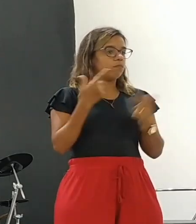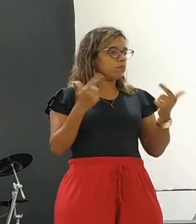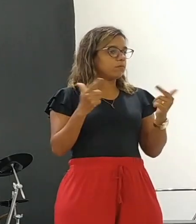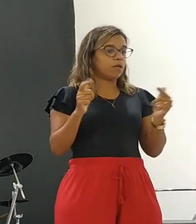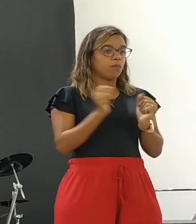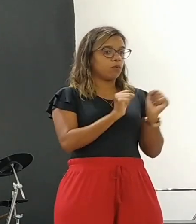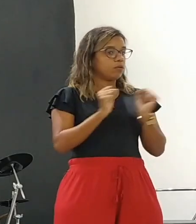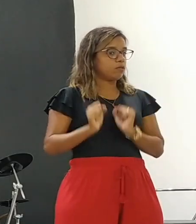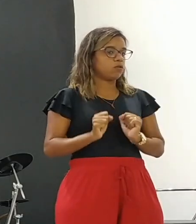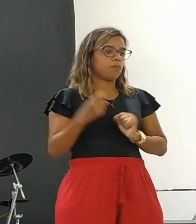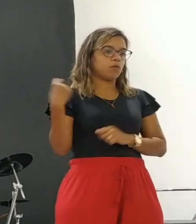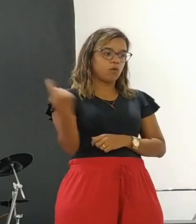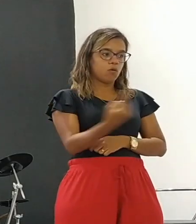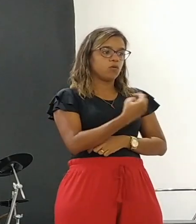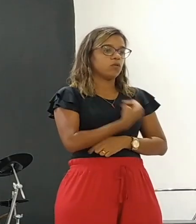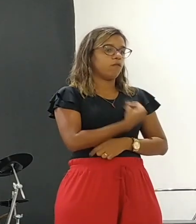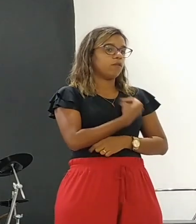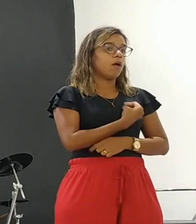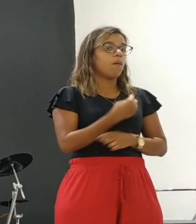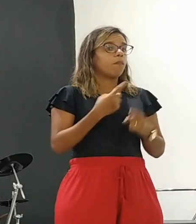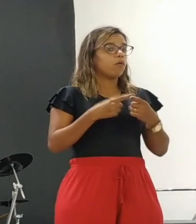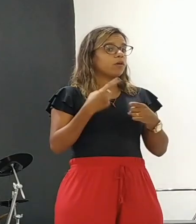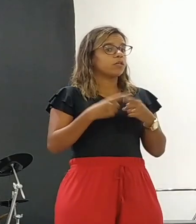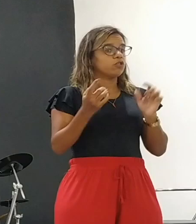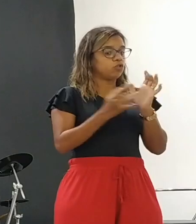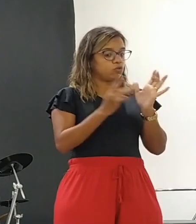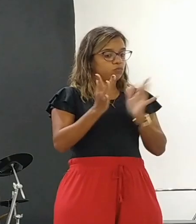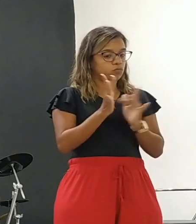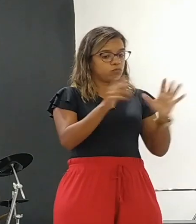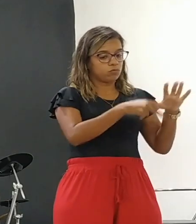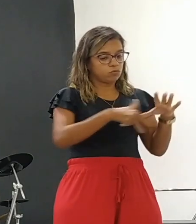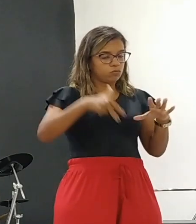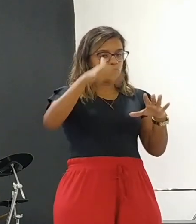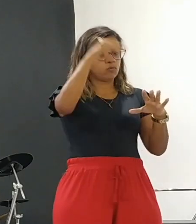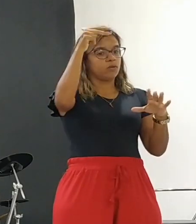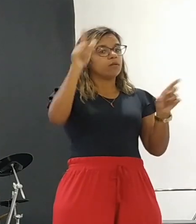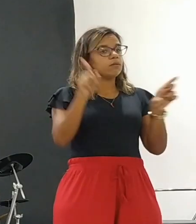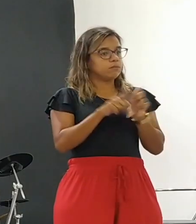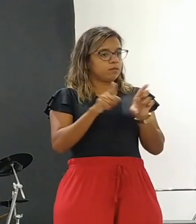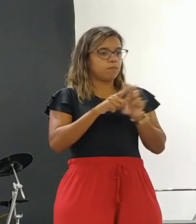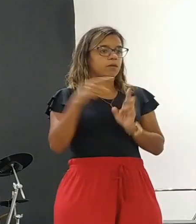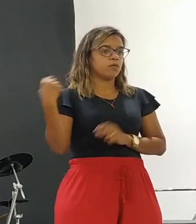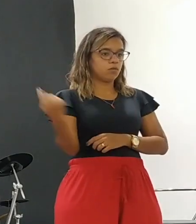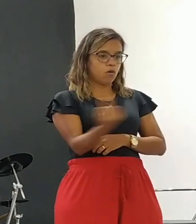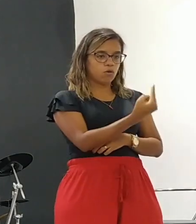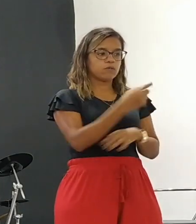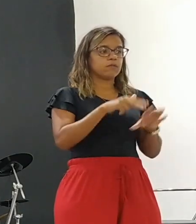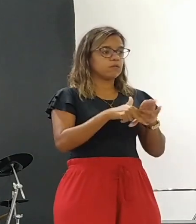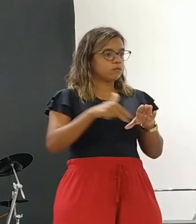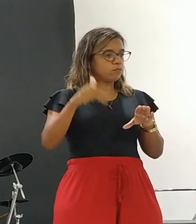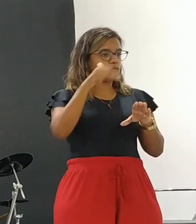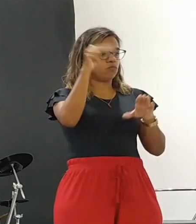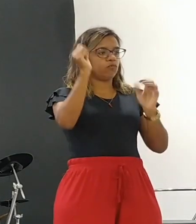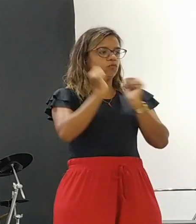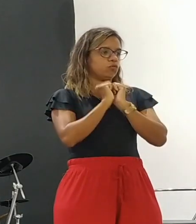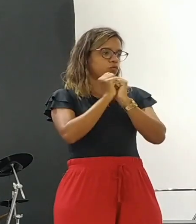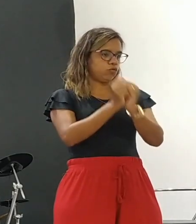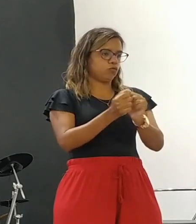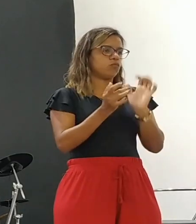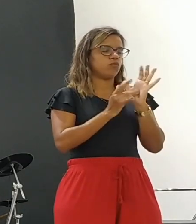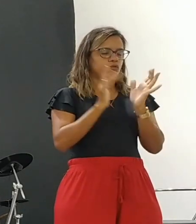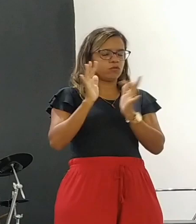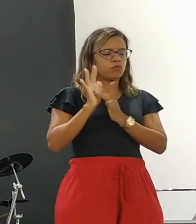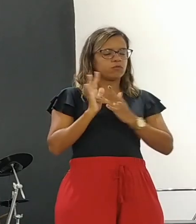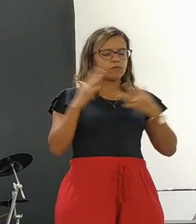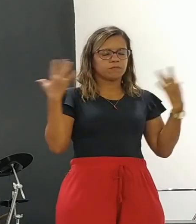nossa vida, porque Jesus ressuscitou e nós ressuscitamos com Ele. Nós ressuscitamos com Ele. Pode dar